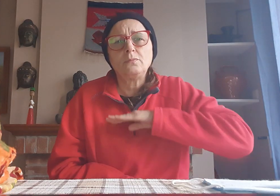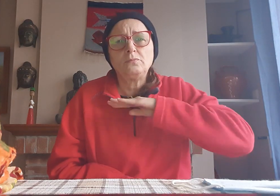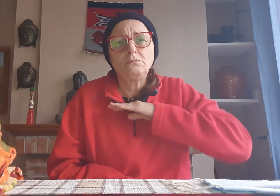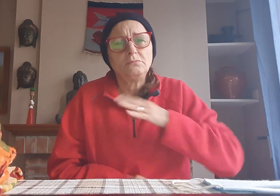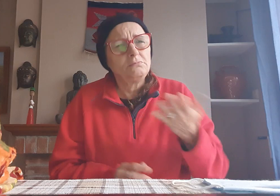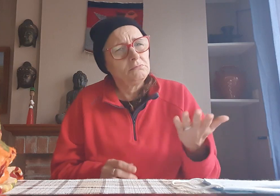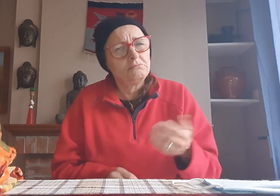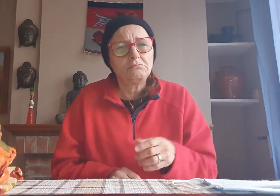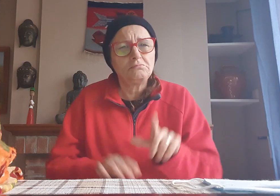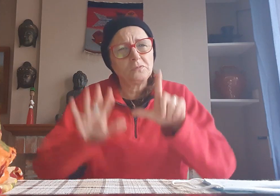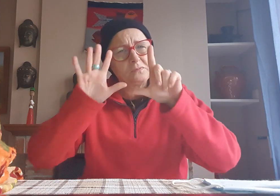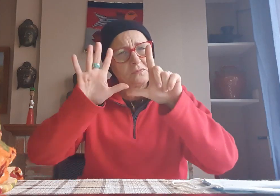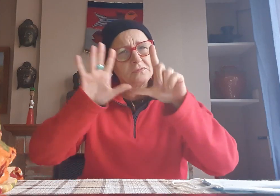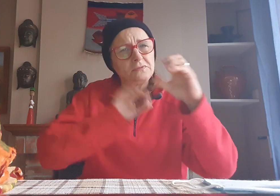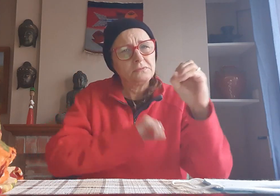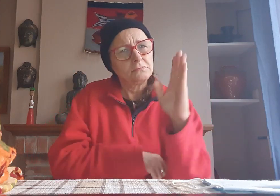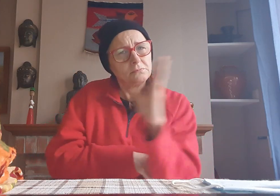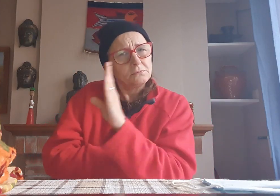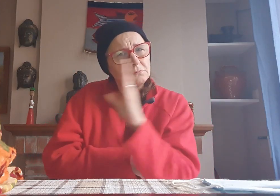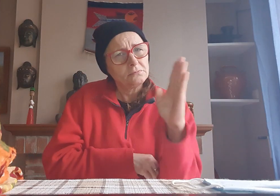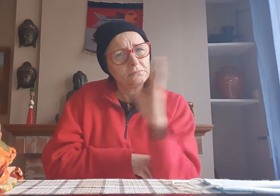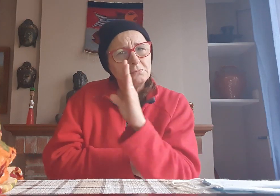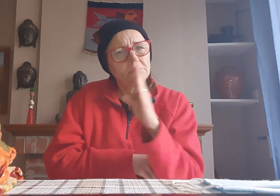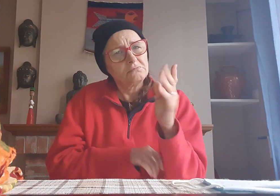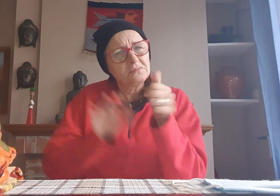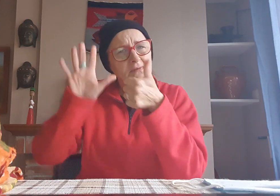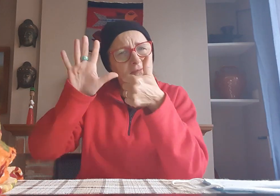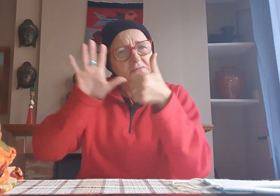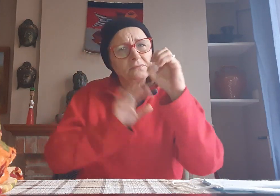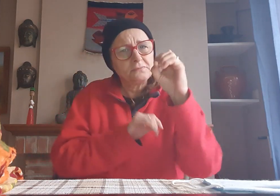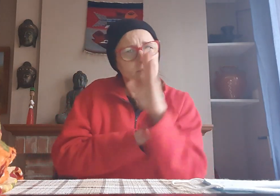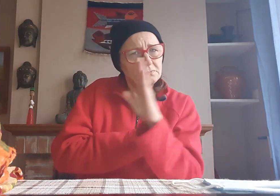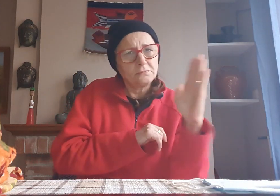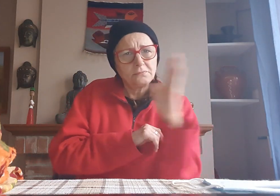limitada. Me duele el cerebro que llamar a todos los agentes.